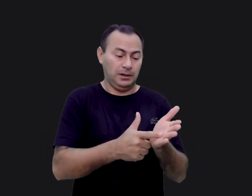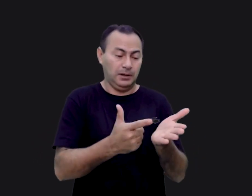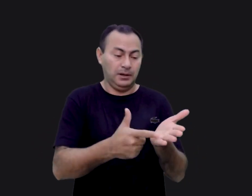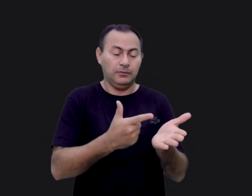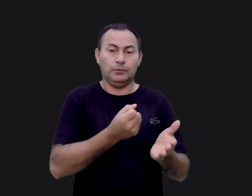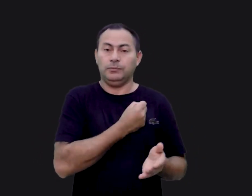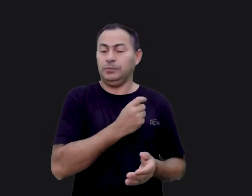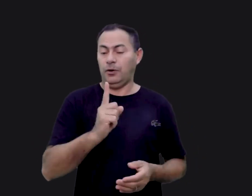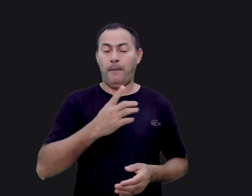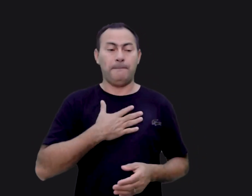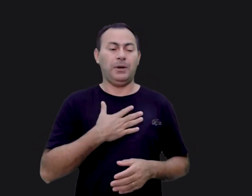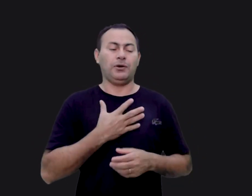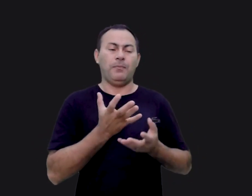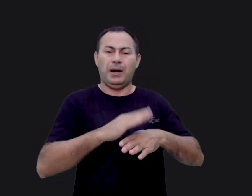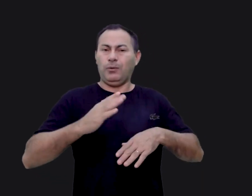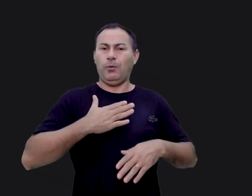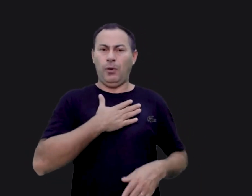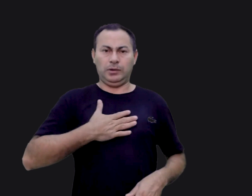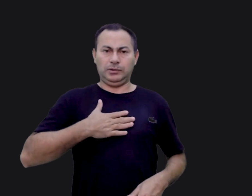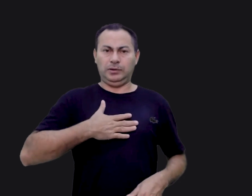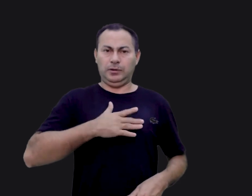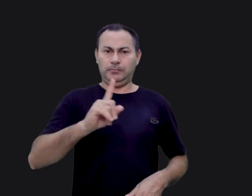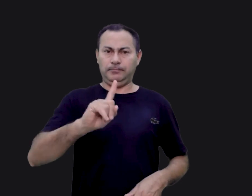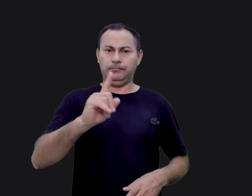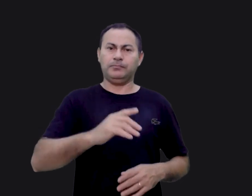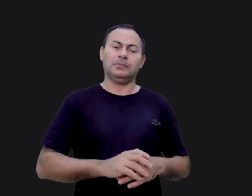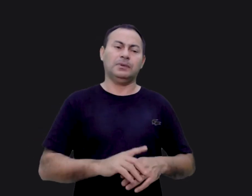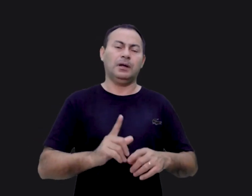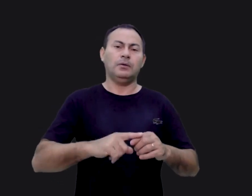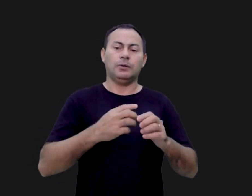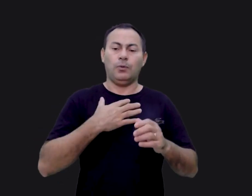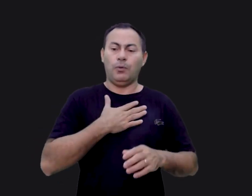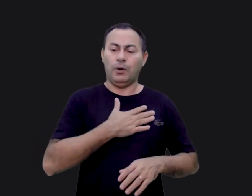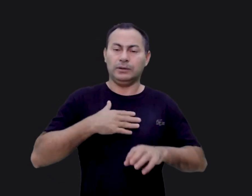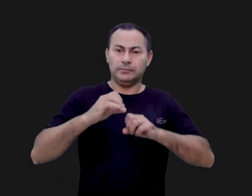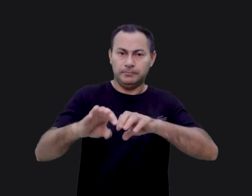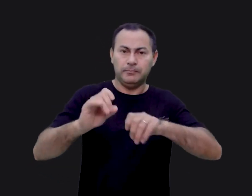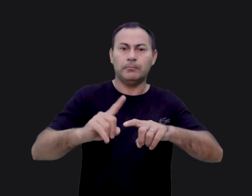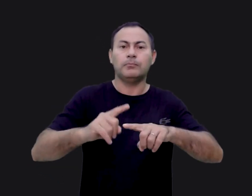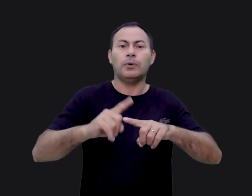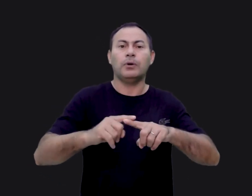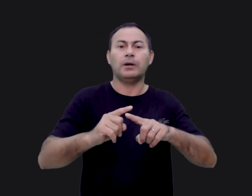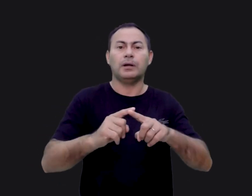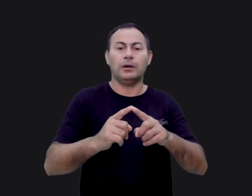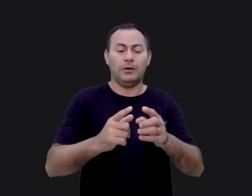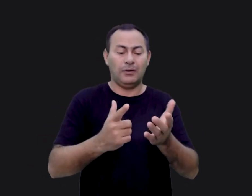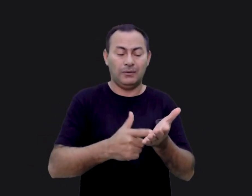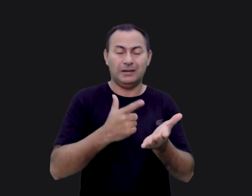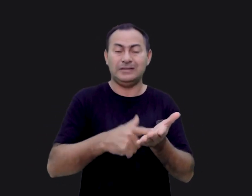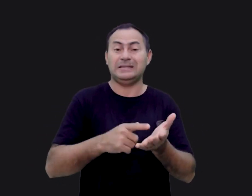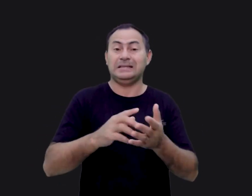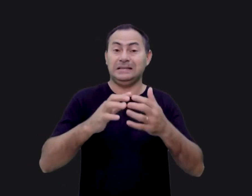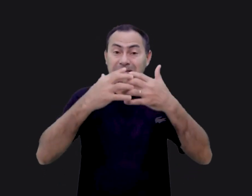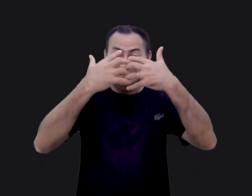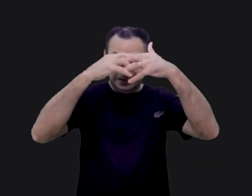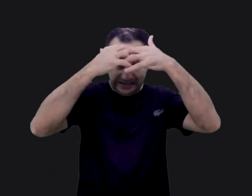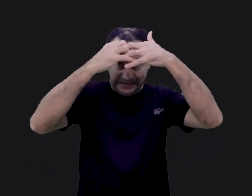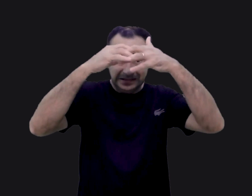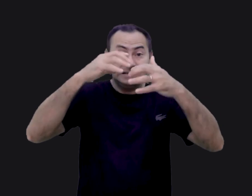não é o meu preferido. O livro de Números não é o livro que eu mais gosto de ensinar, porque ele é um livro muito intrigante. Quando você